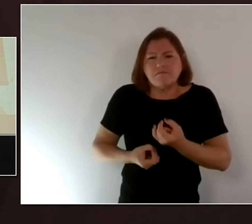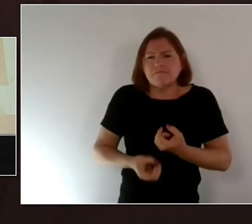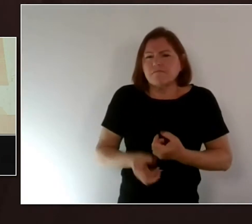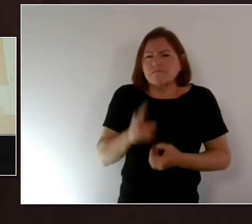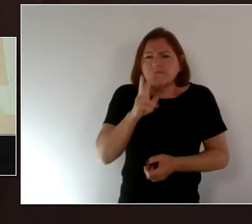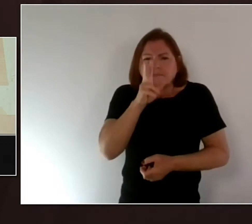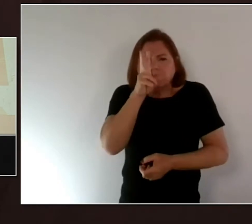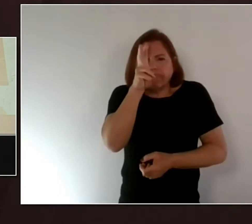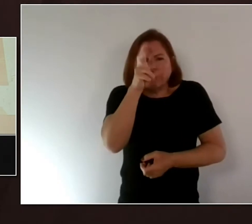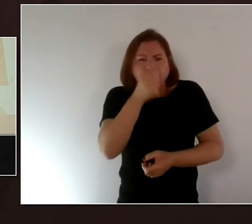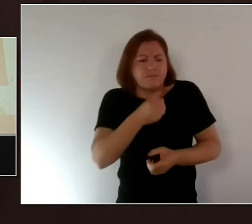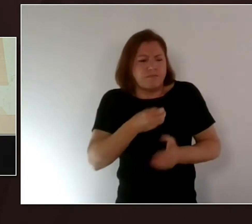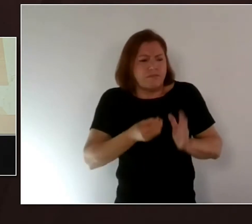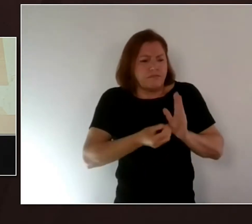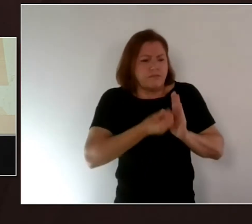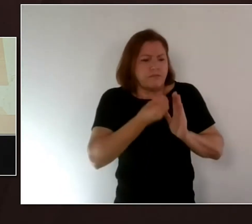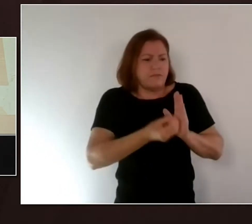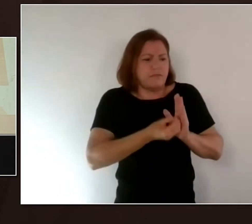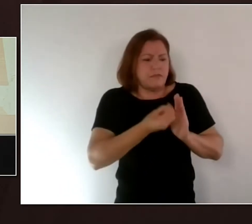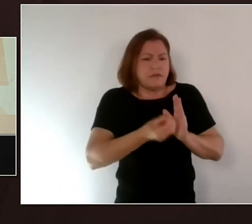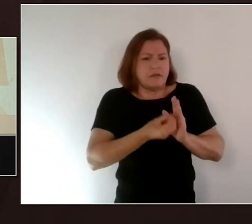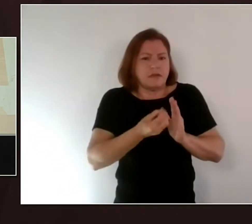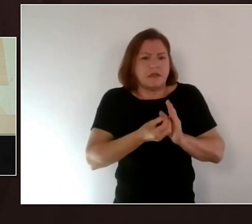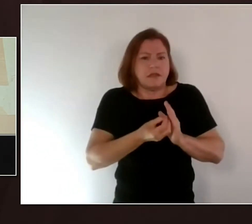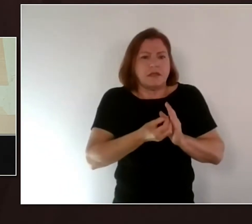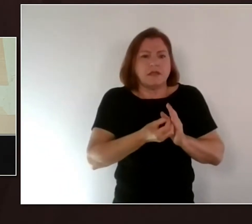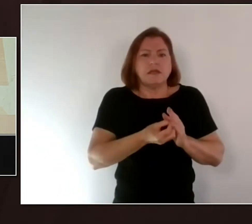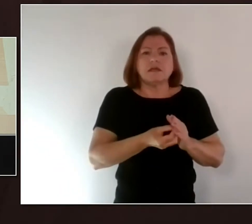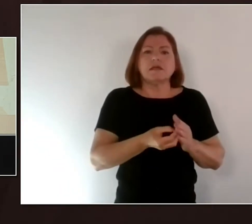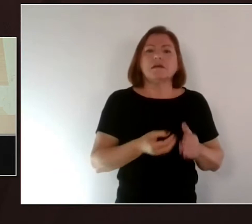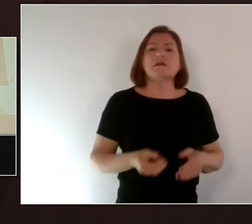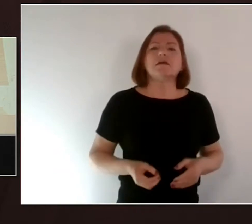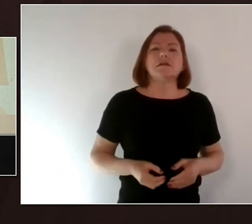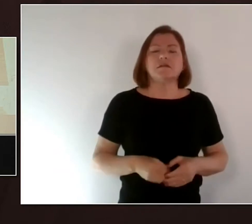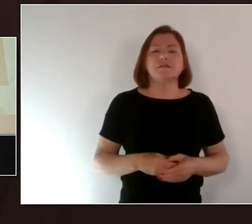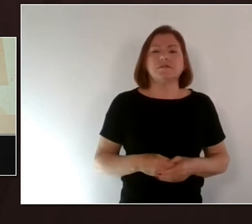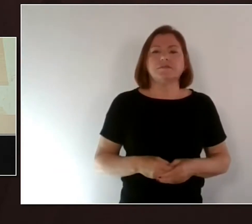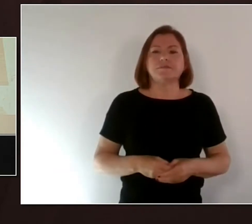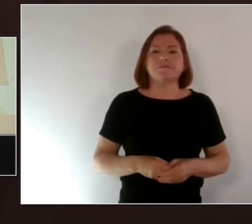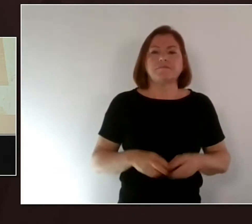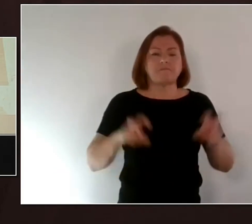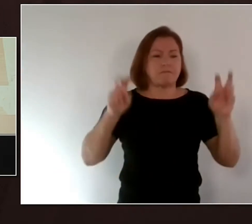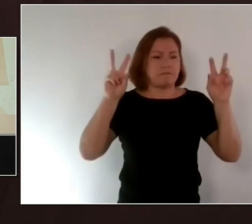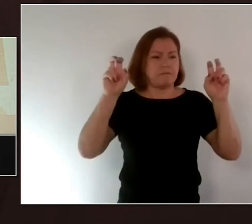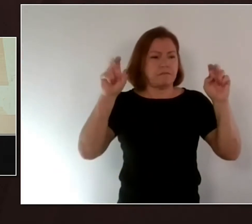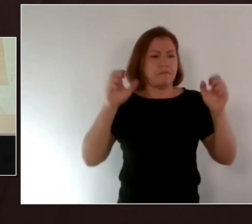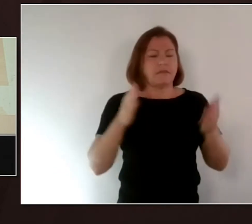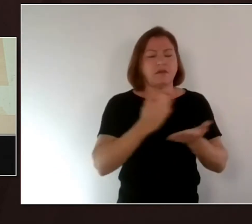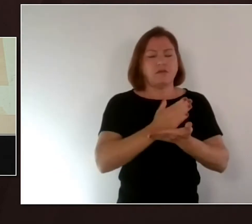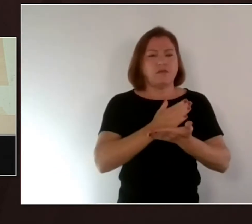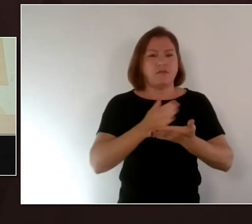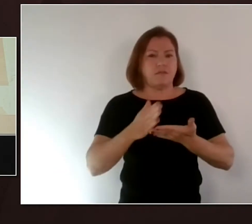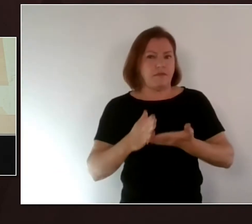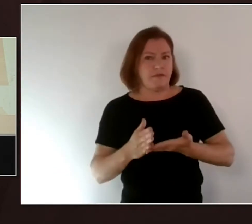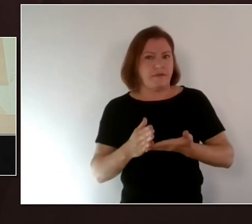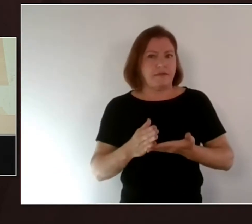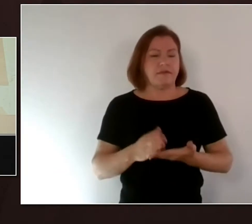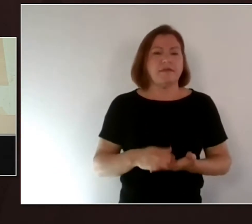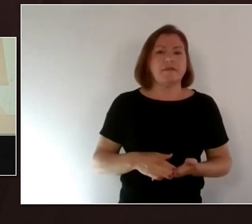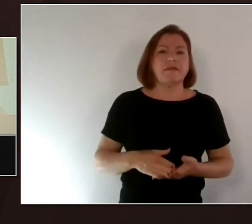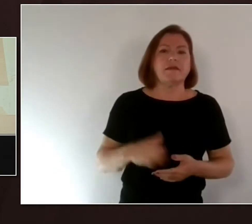aí no mundo, tá? Muito bem, então vamos entrar na mensagem propriamente dita. Vamos lá